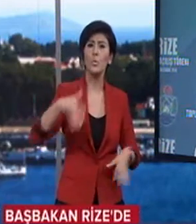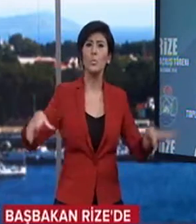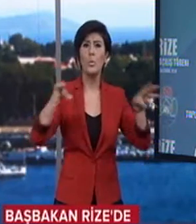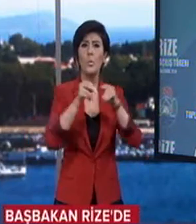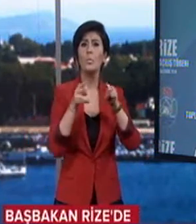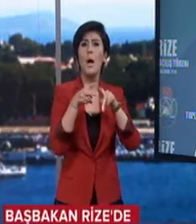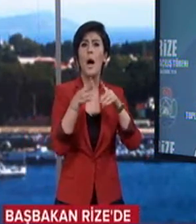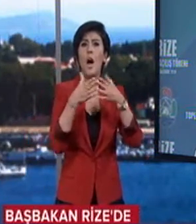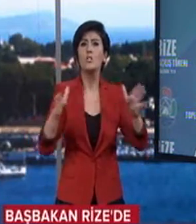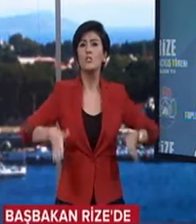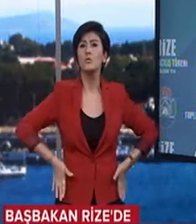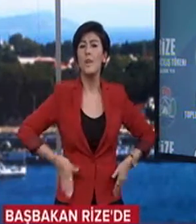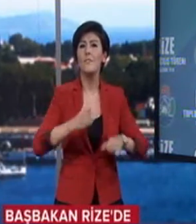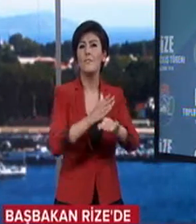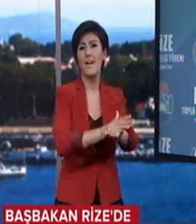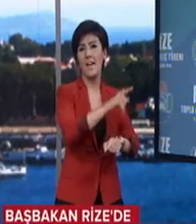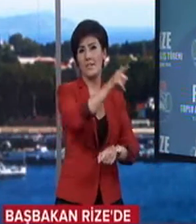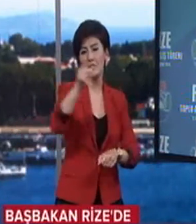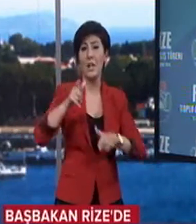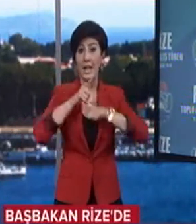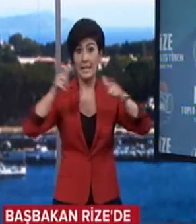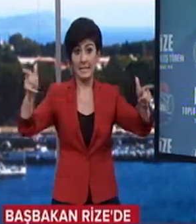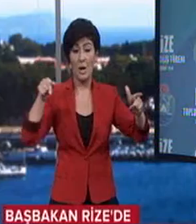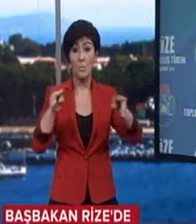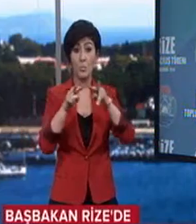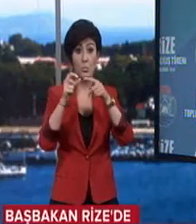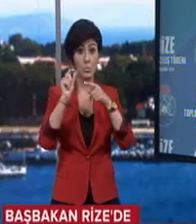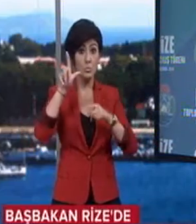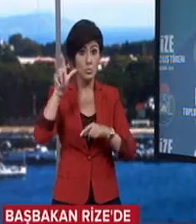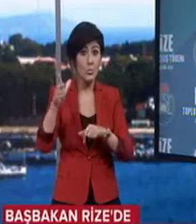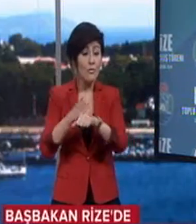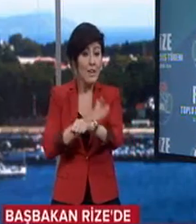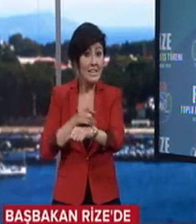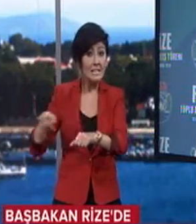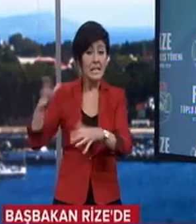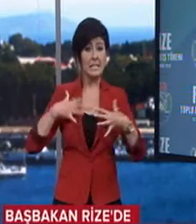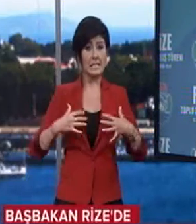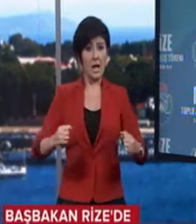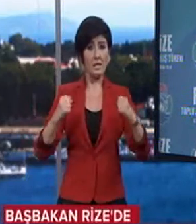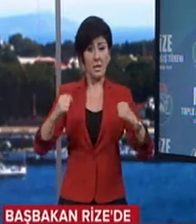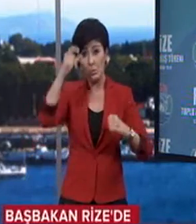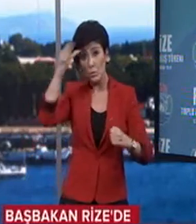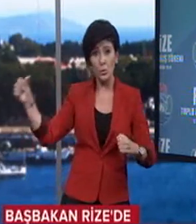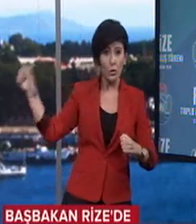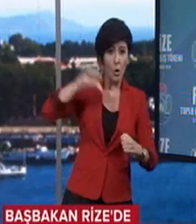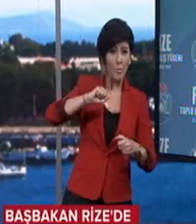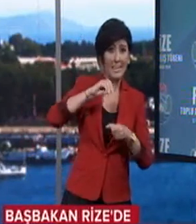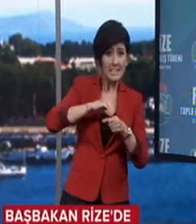toplu açılış töreninde vatandaşlara hitap etti. Musul'daki vatandaşların sağ salim yurda dönmeleri için